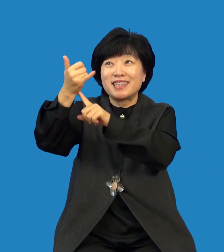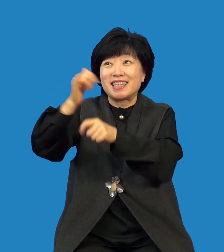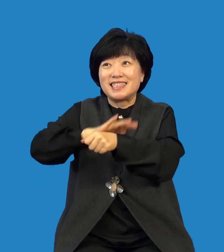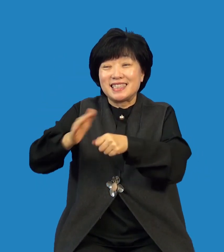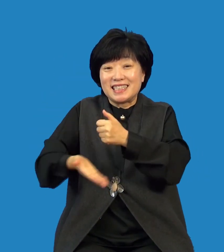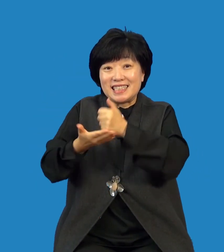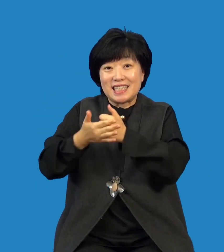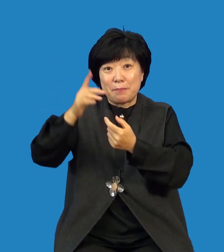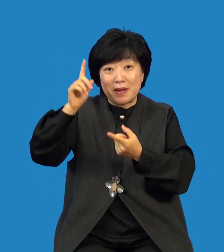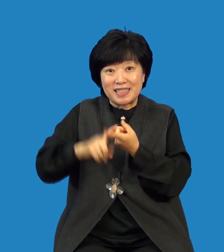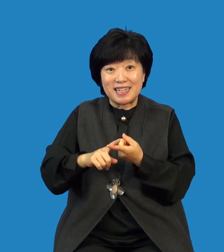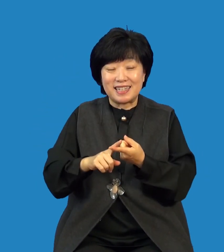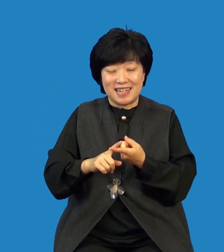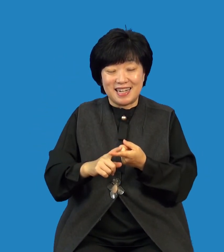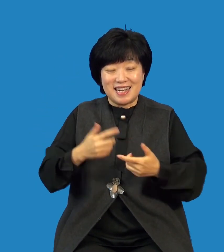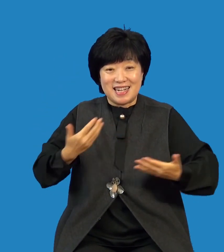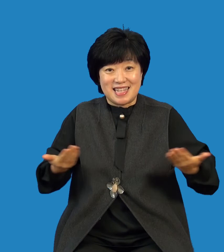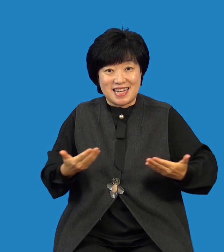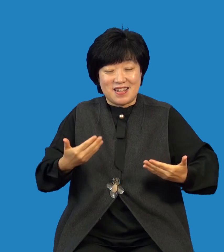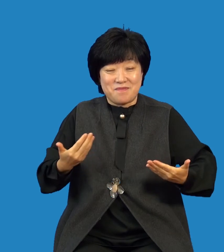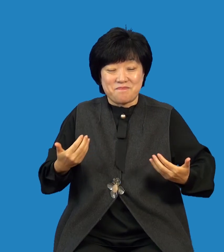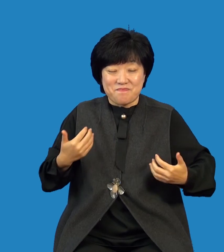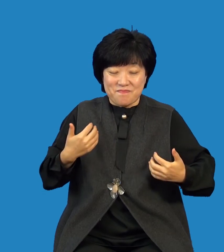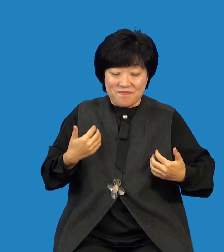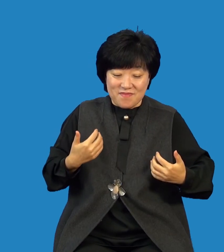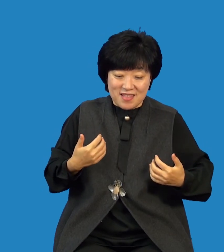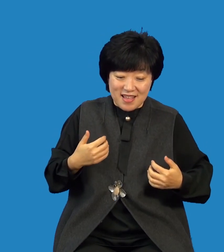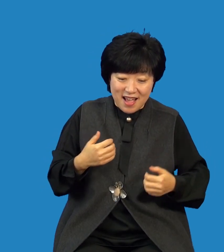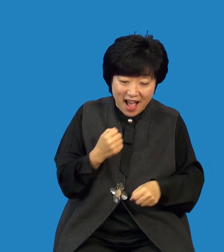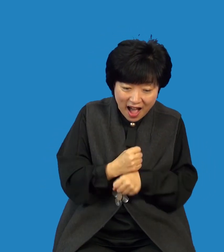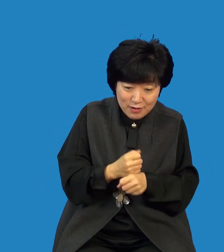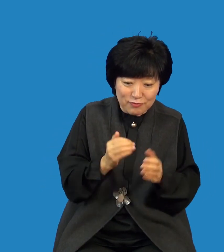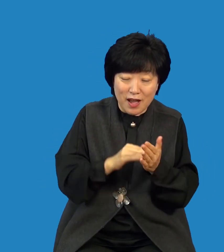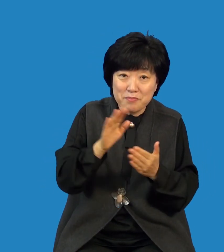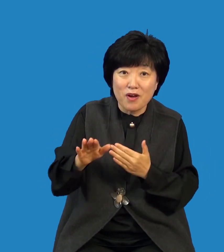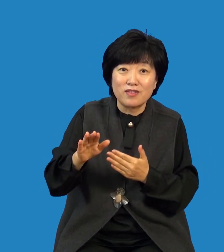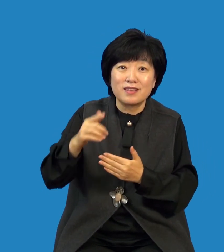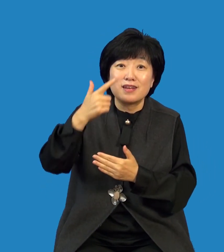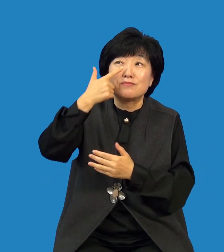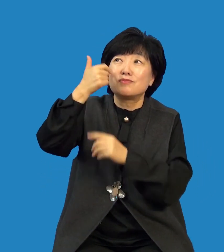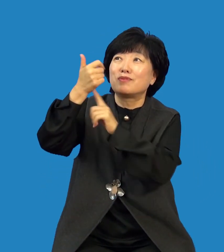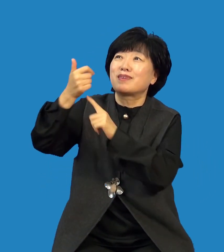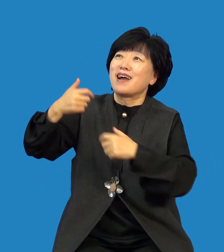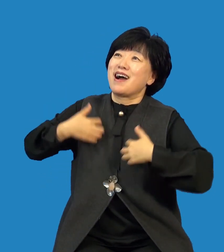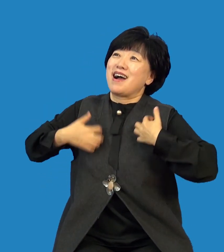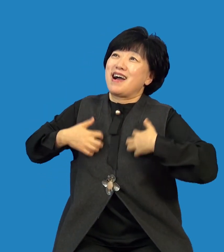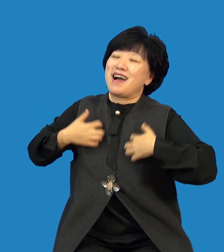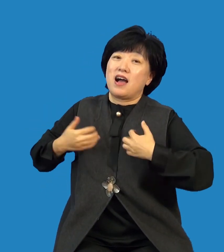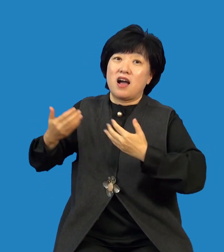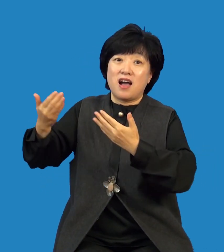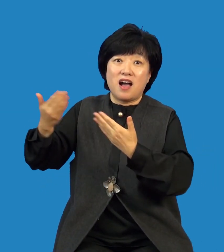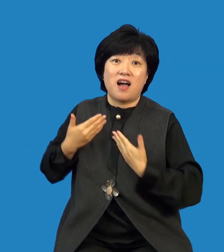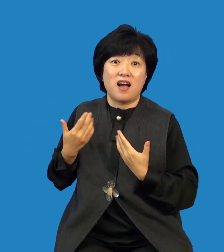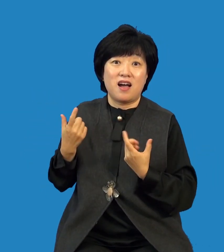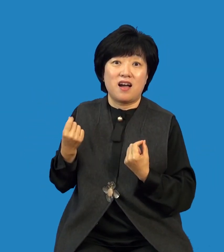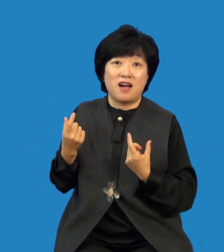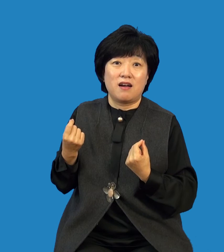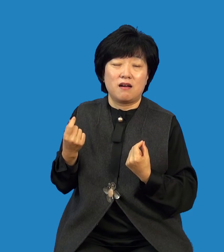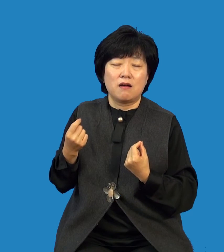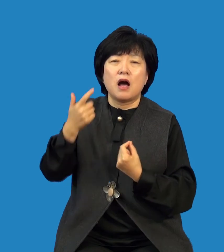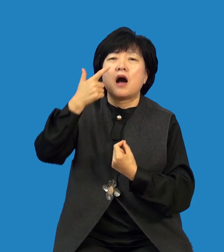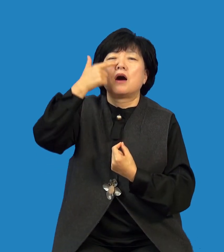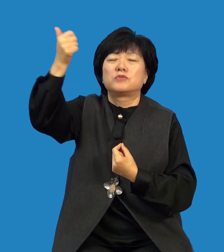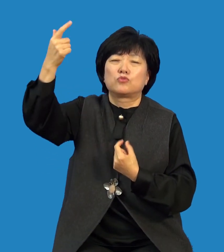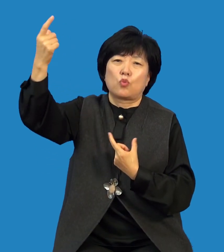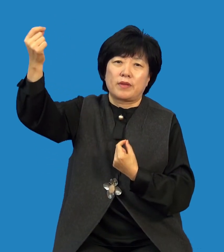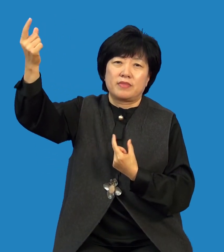엄마한테 가가지고서 이제 100점 받았어요 막 그러고 이렇게 같이 있고 싶잖아. 근데 하나님도 똑같아요. 우리가 순종의 결단을